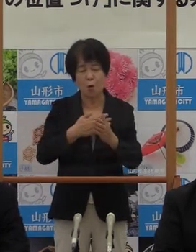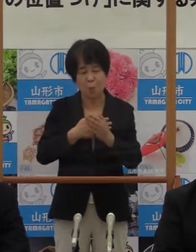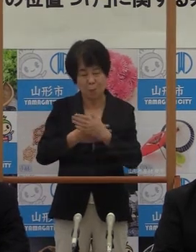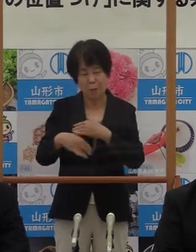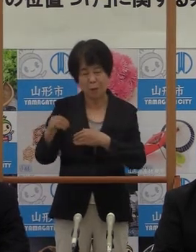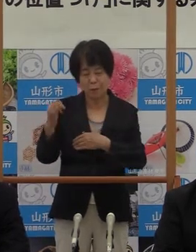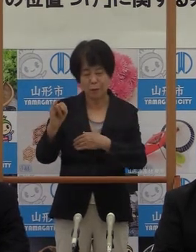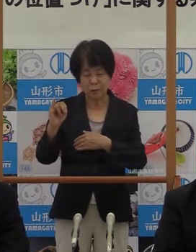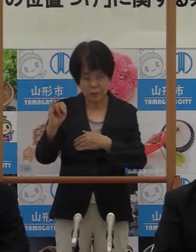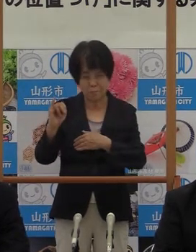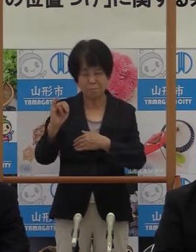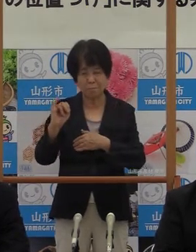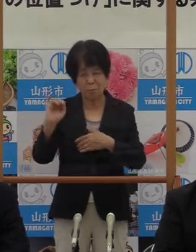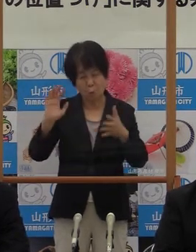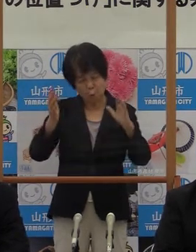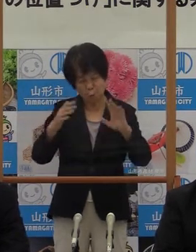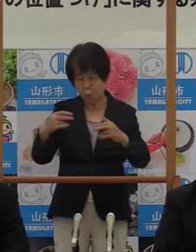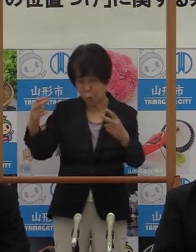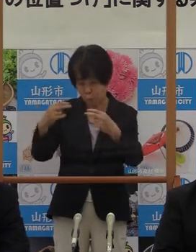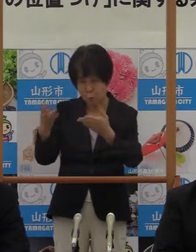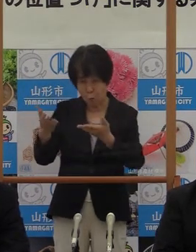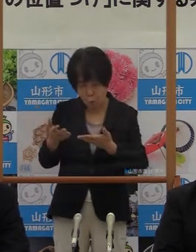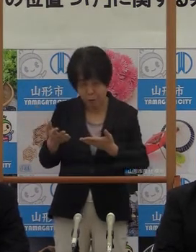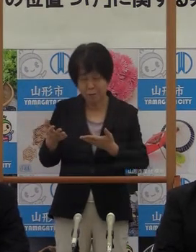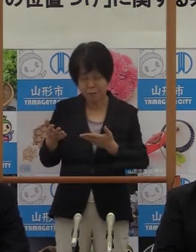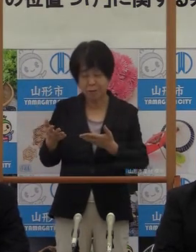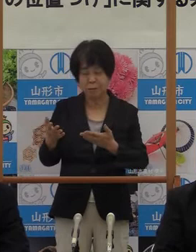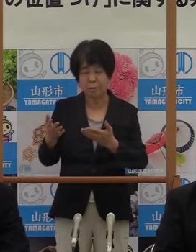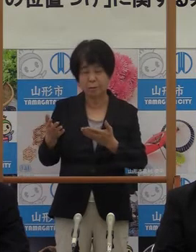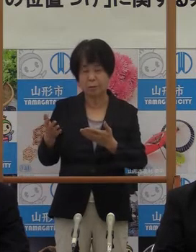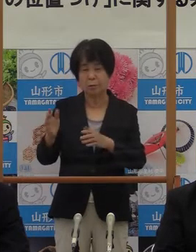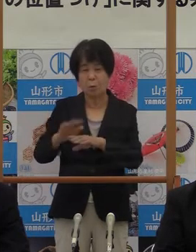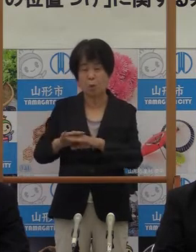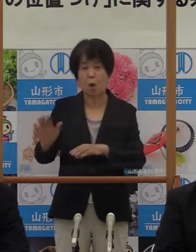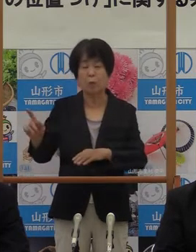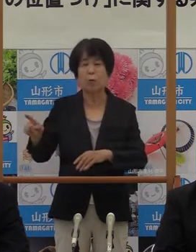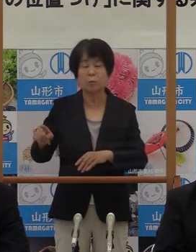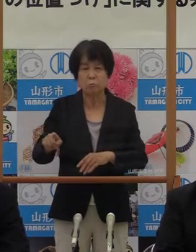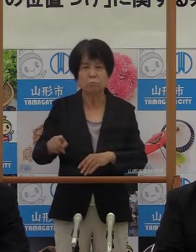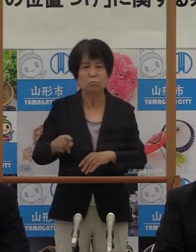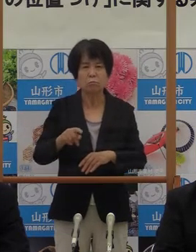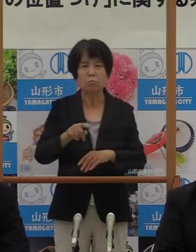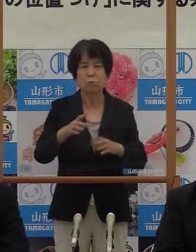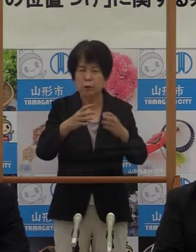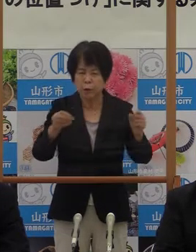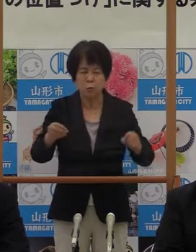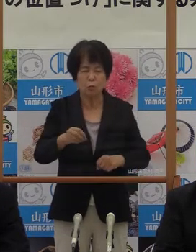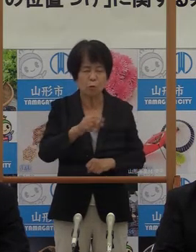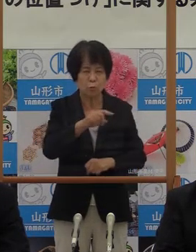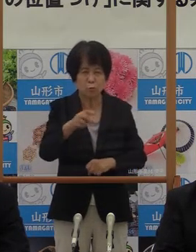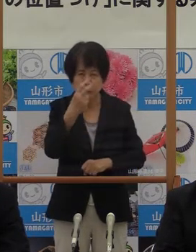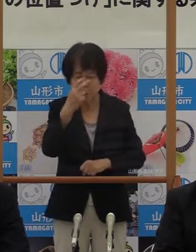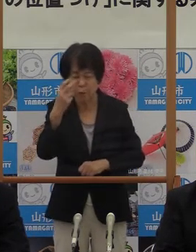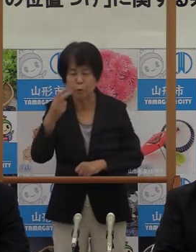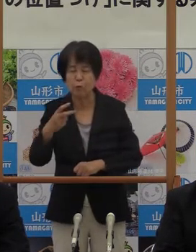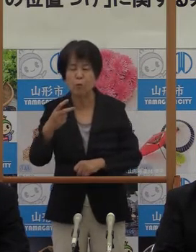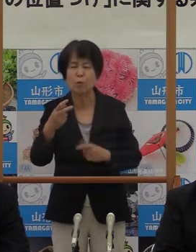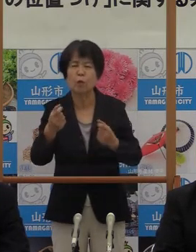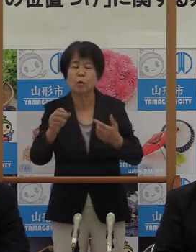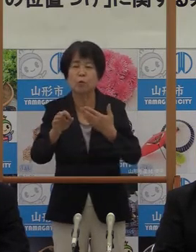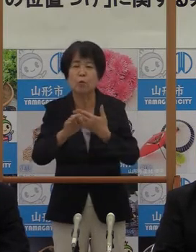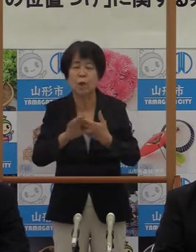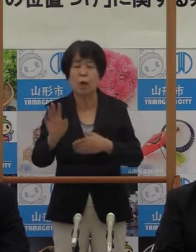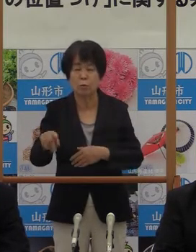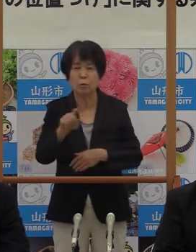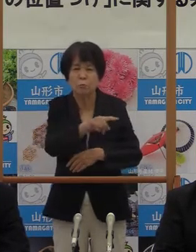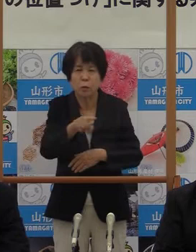るようなことになってますし、全国いろいろ調べていくとですね、そうした事例もあると思ってまして、そうしたものを